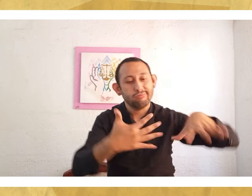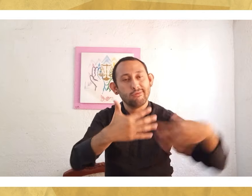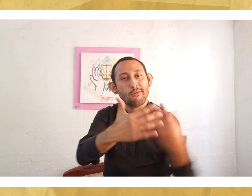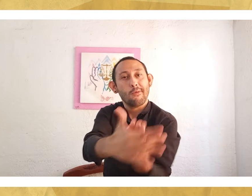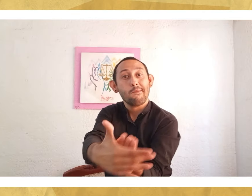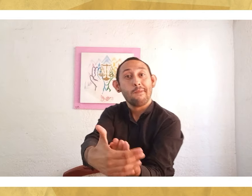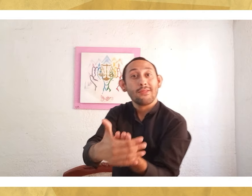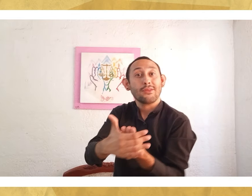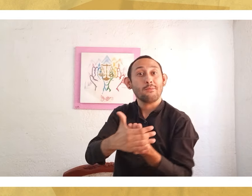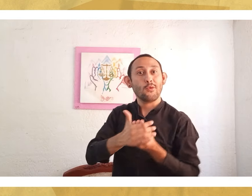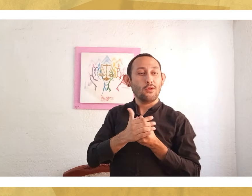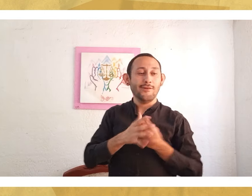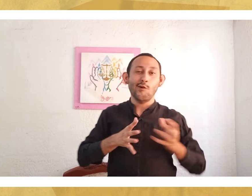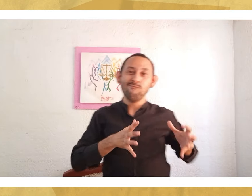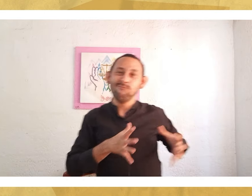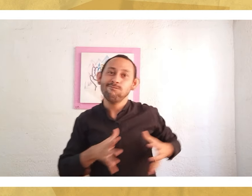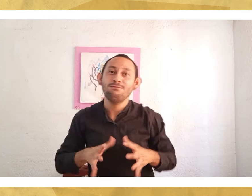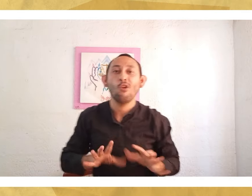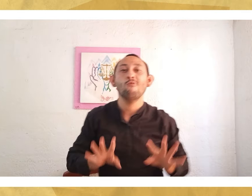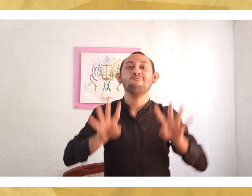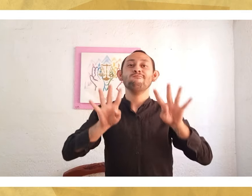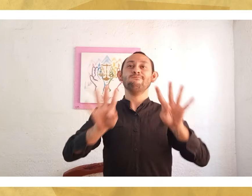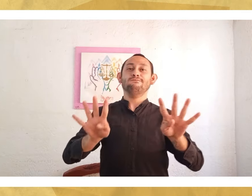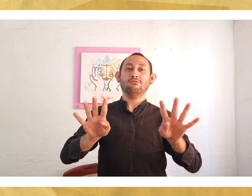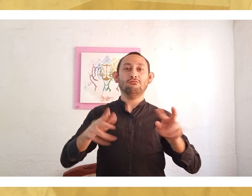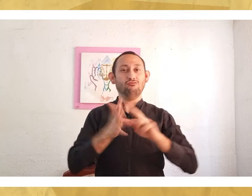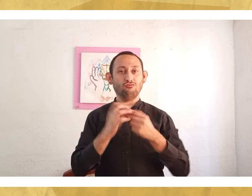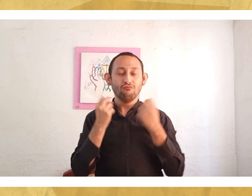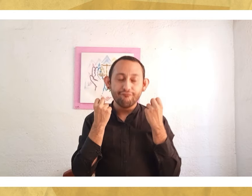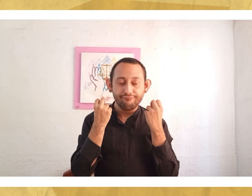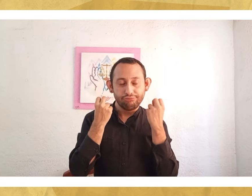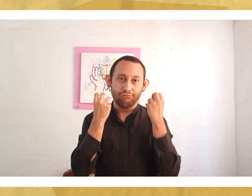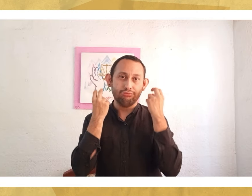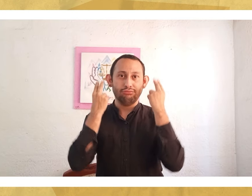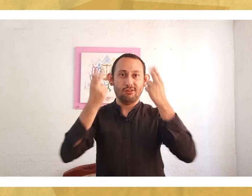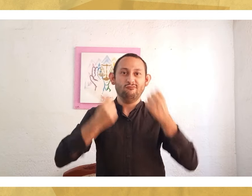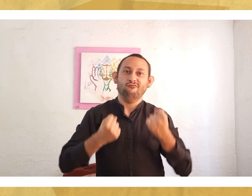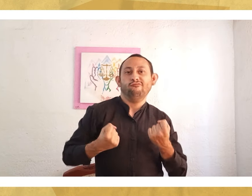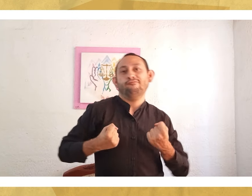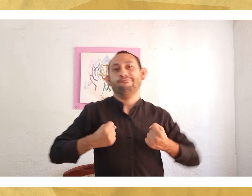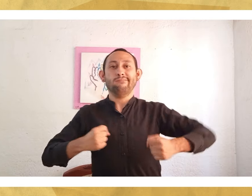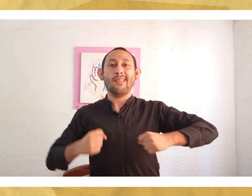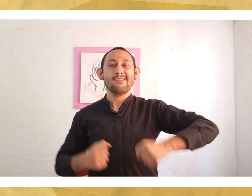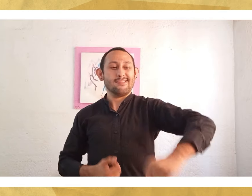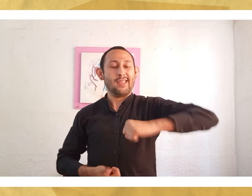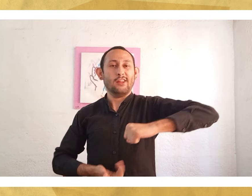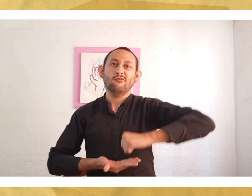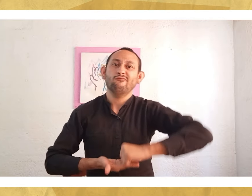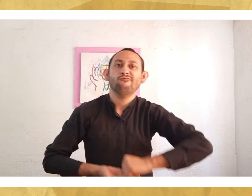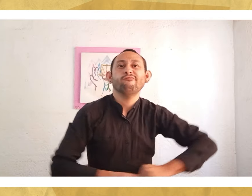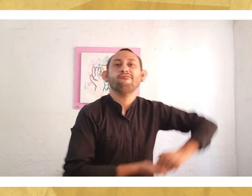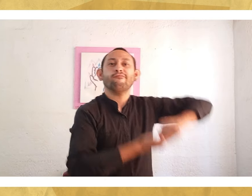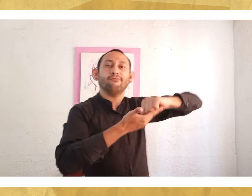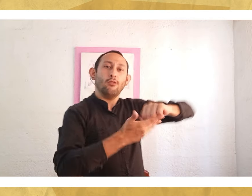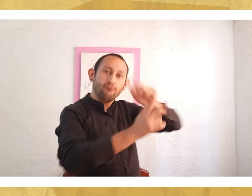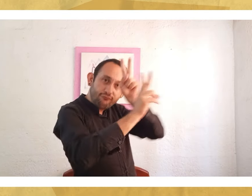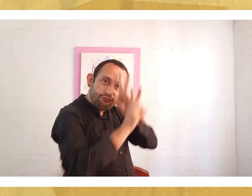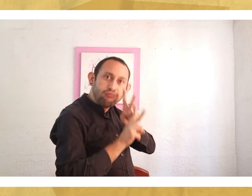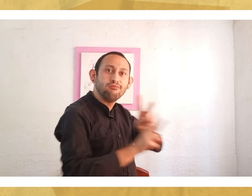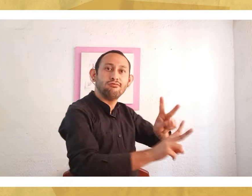lingüístico con entereza vamos a solicitarles a las entidades y al